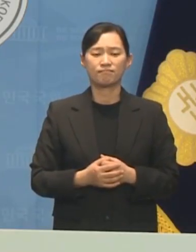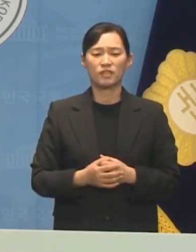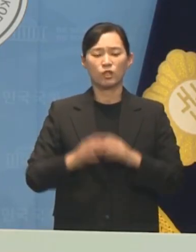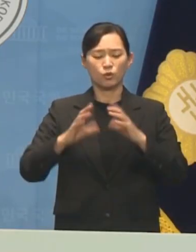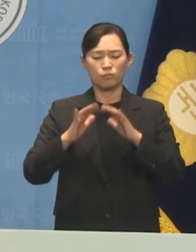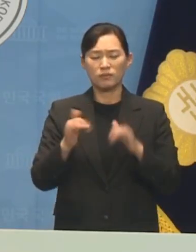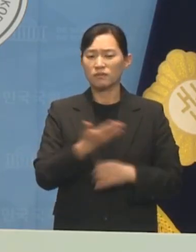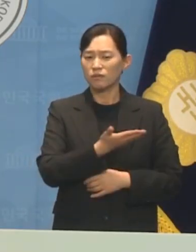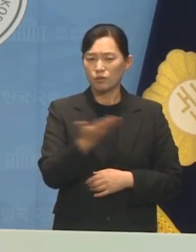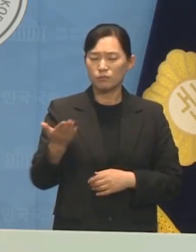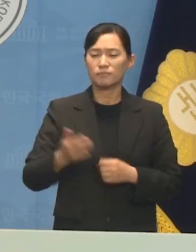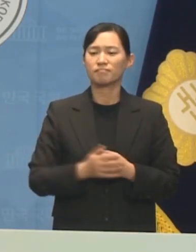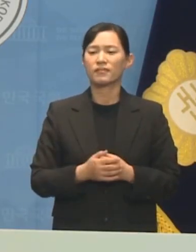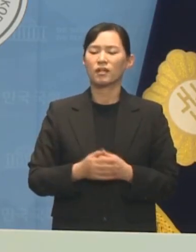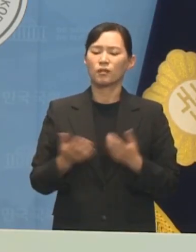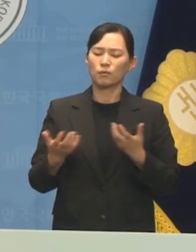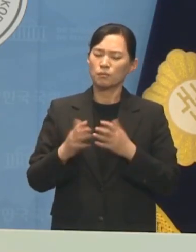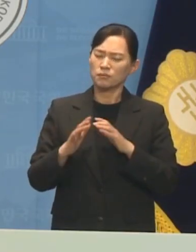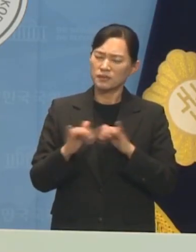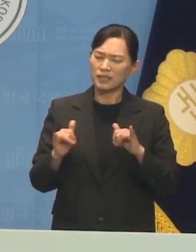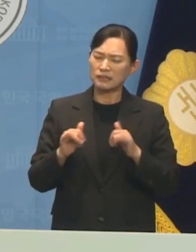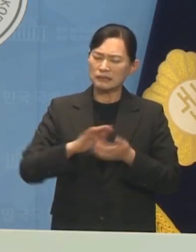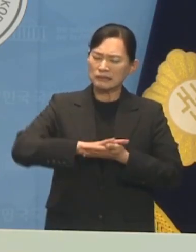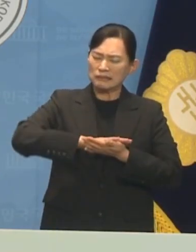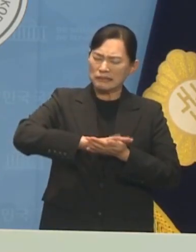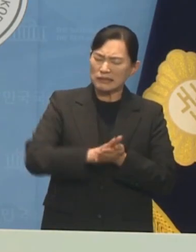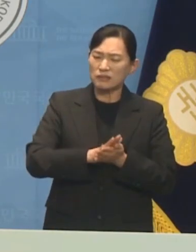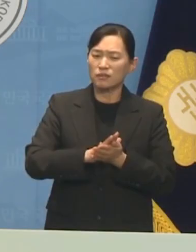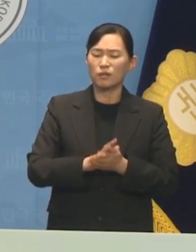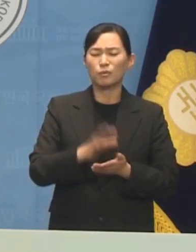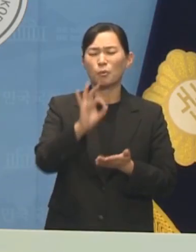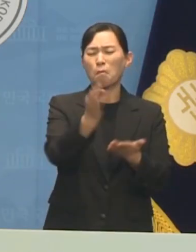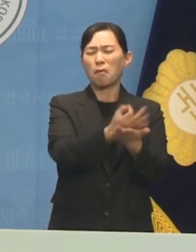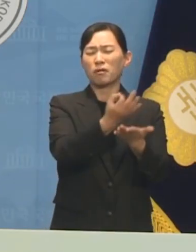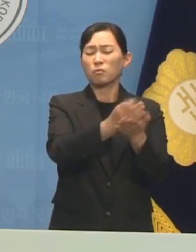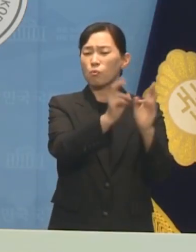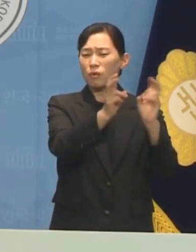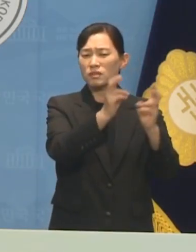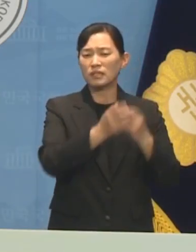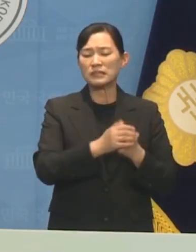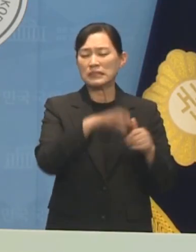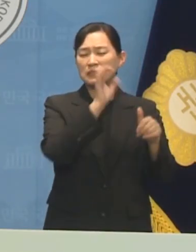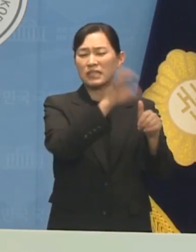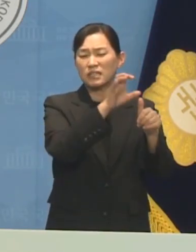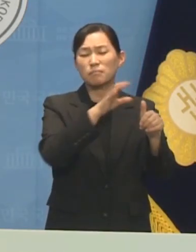국민 여러분, 이렇게 노동자들을 쥐어짜서 돈을 버는 회사는 혼이